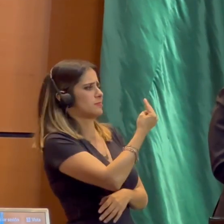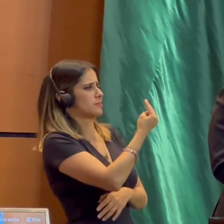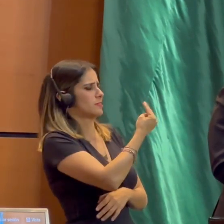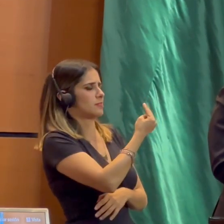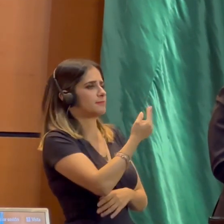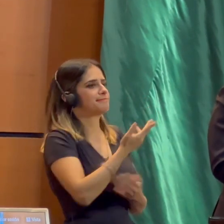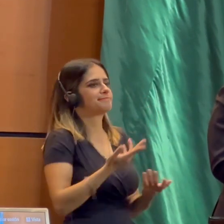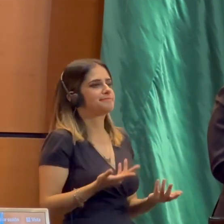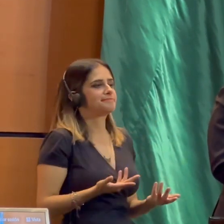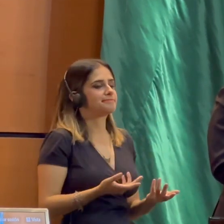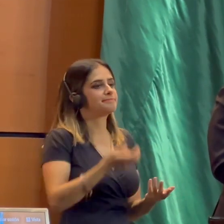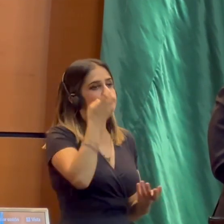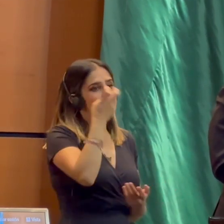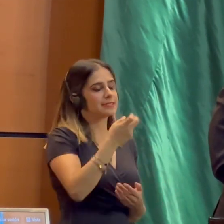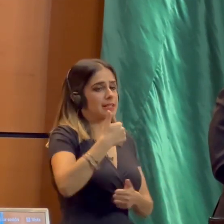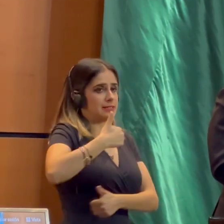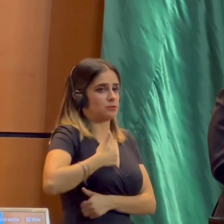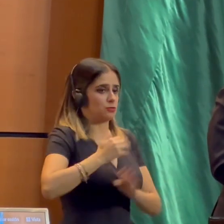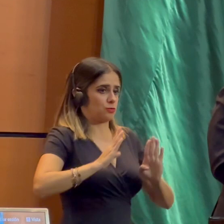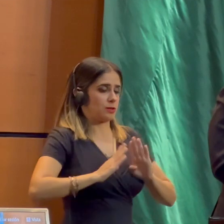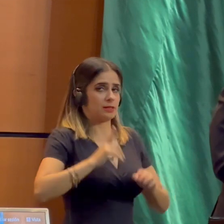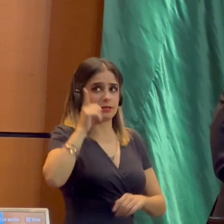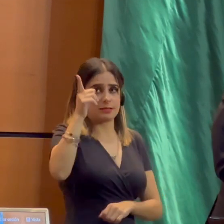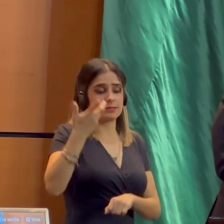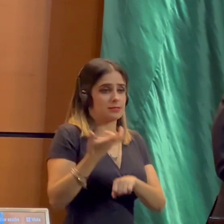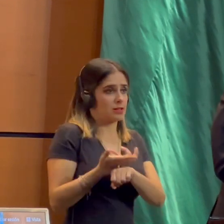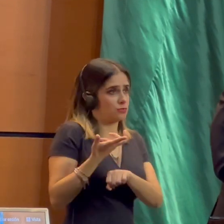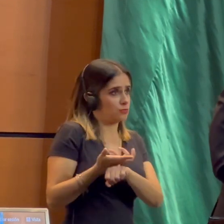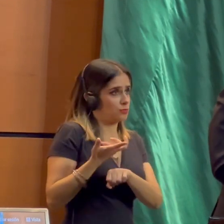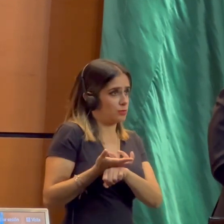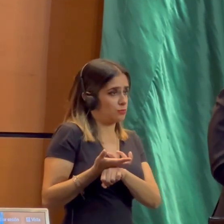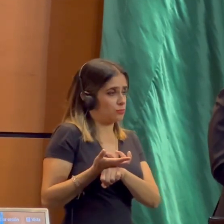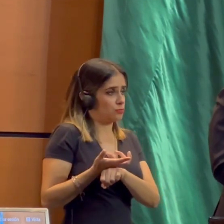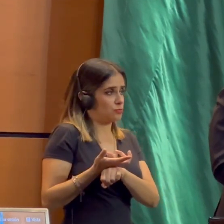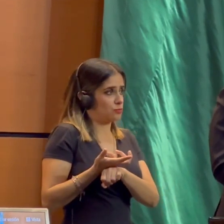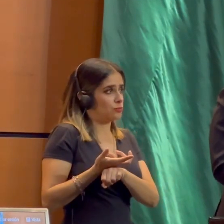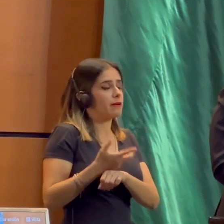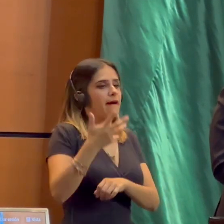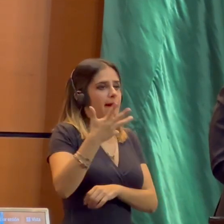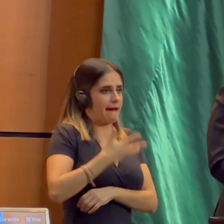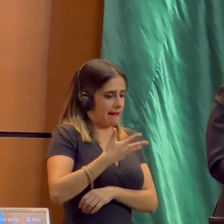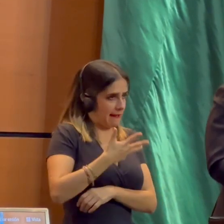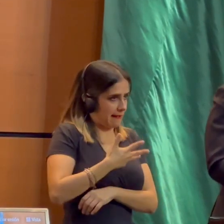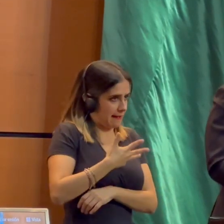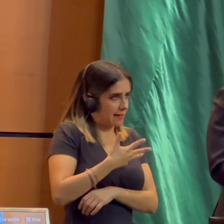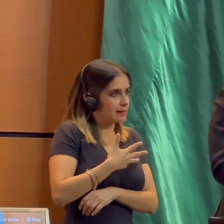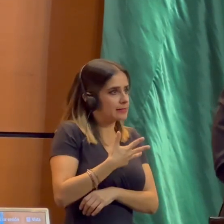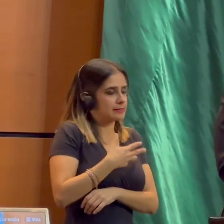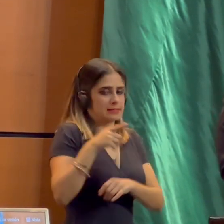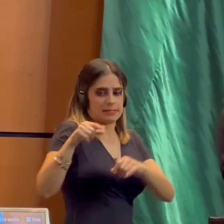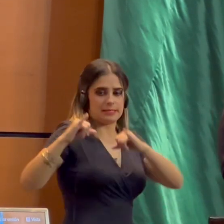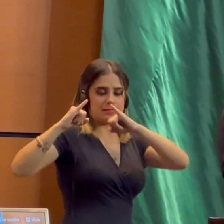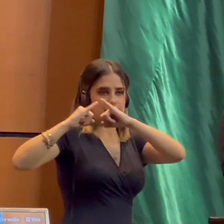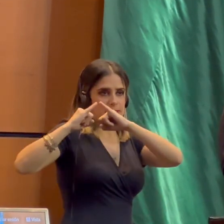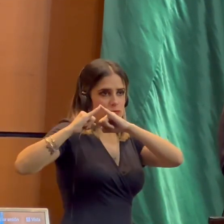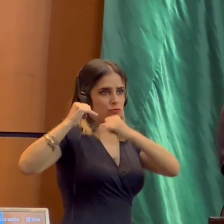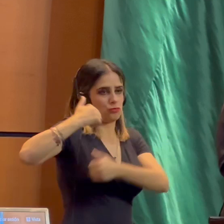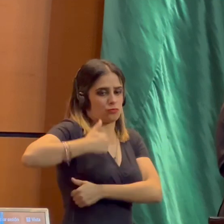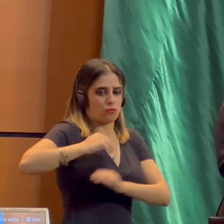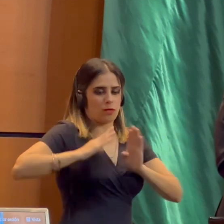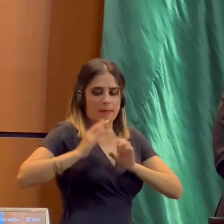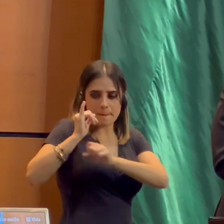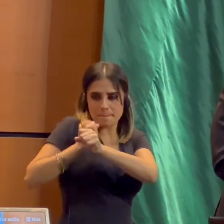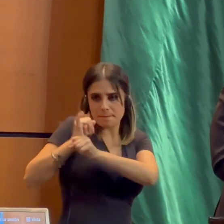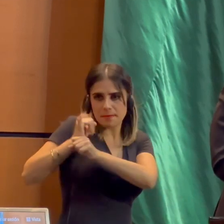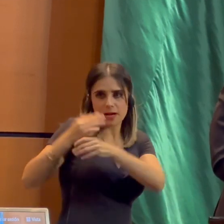の DARPA という研究開発の組織があるかと思いますが、そこでは重力に反する動きを研